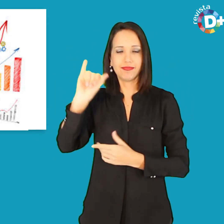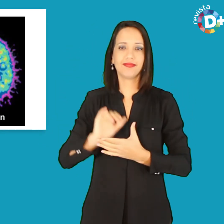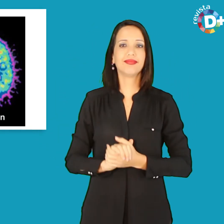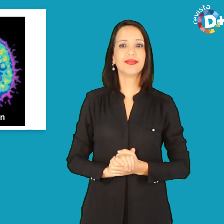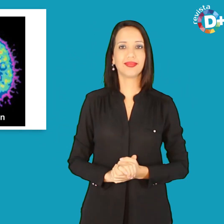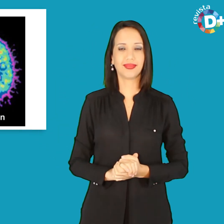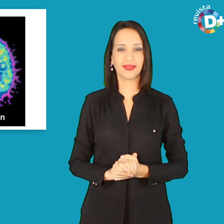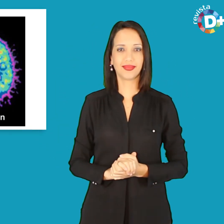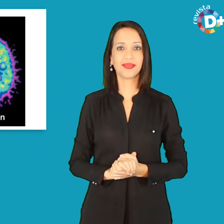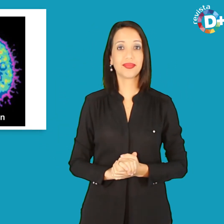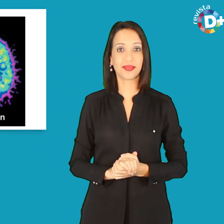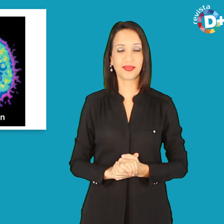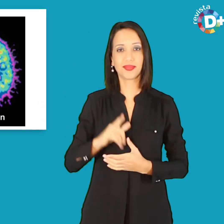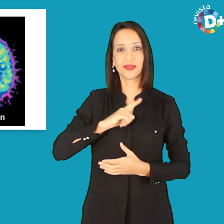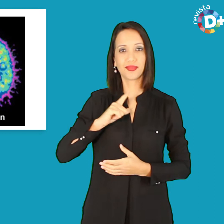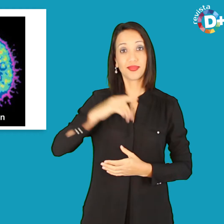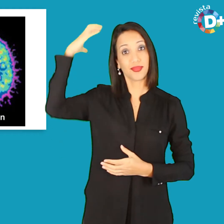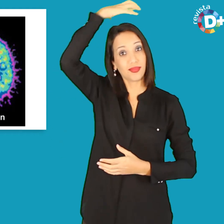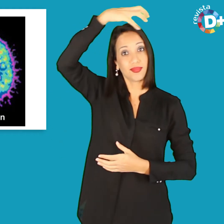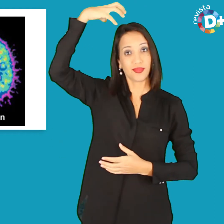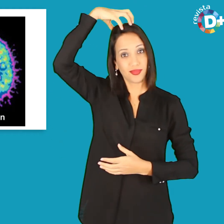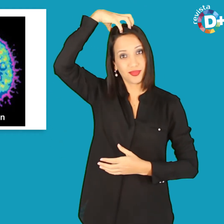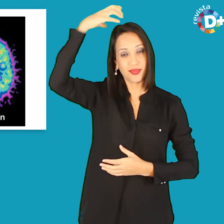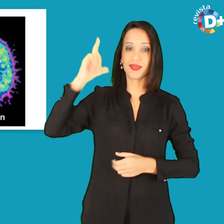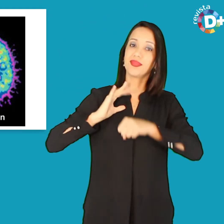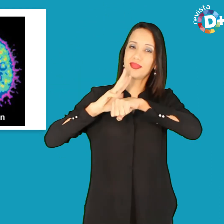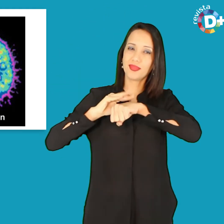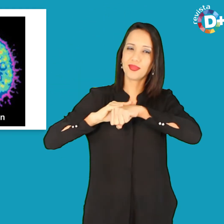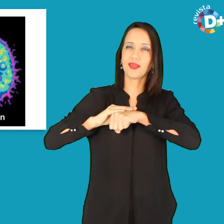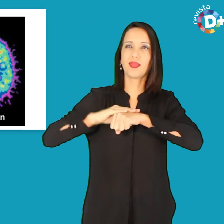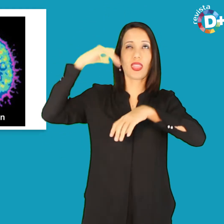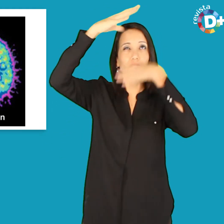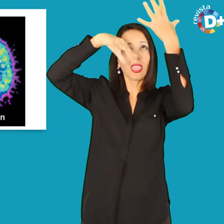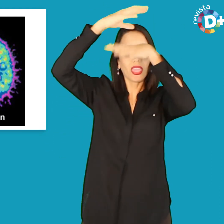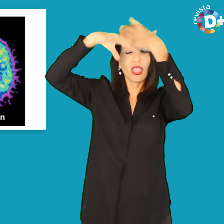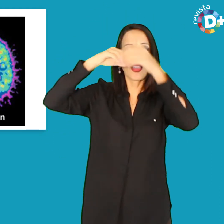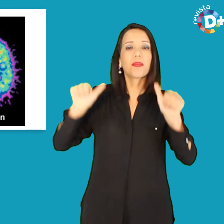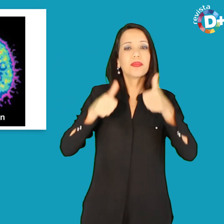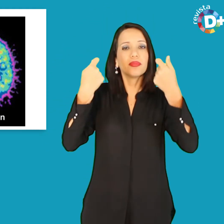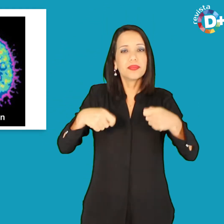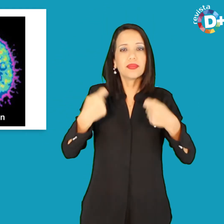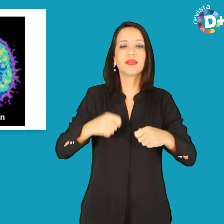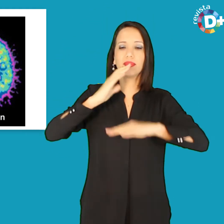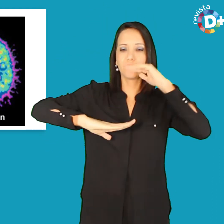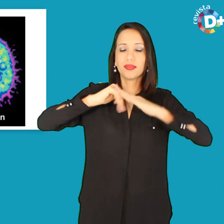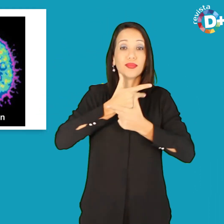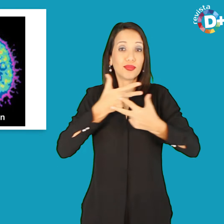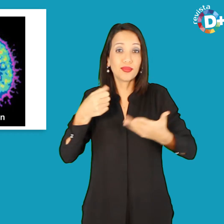Como o cérebro de quem tem TDAH é naturalmente desorganizado, para melhorar precisamos fazer coisas que ajudem a se organizar, como